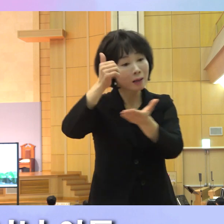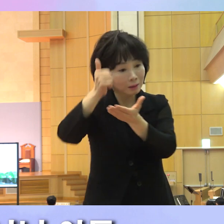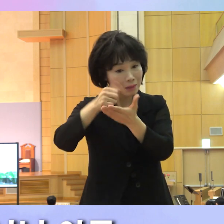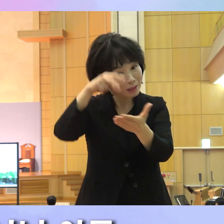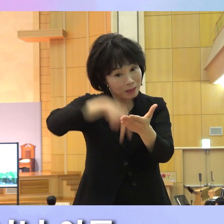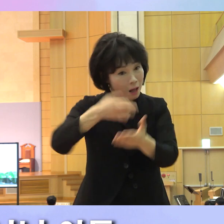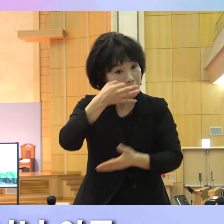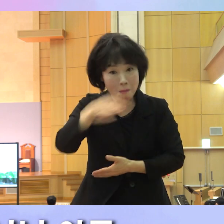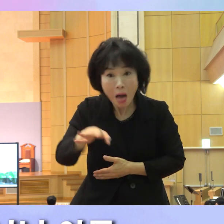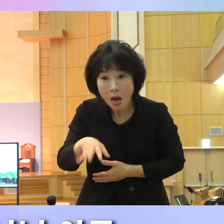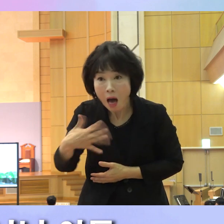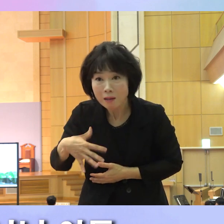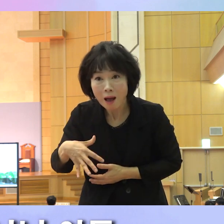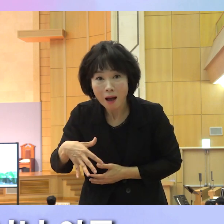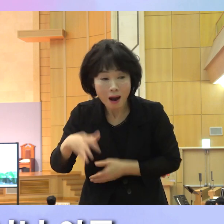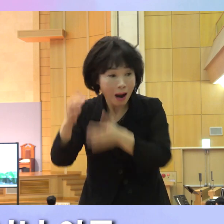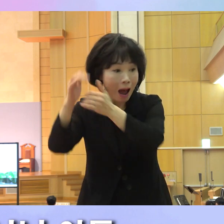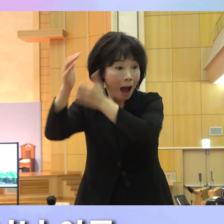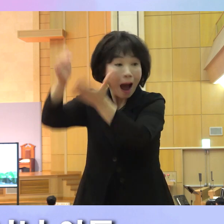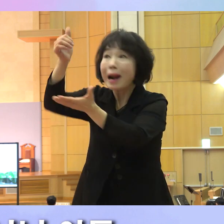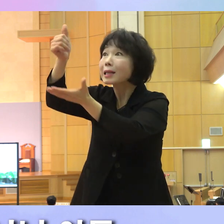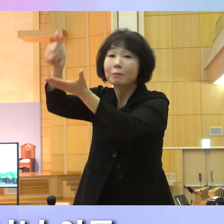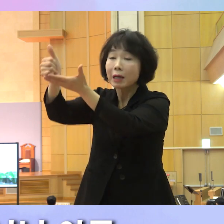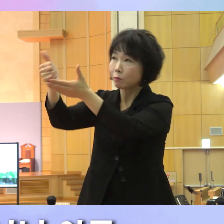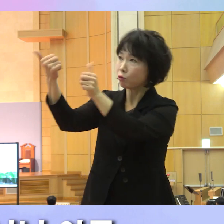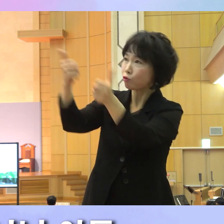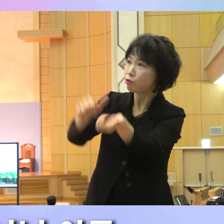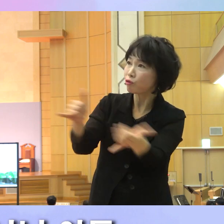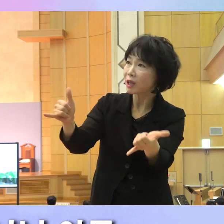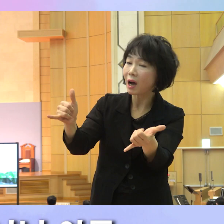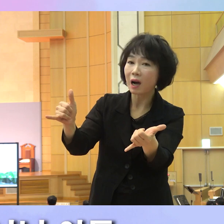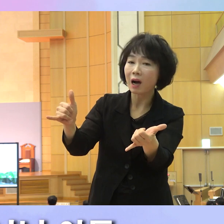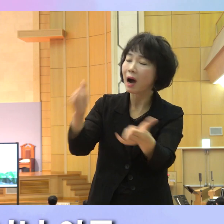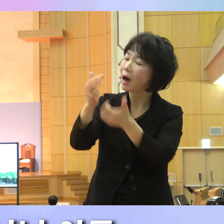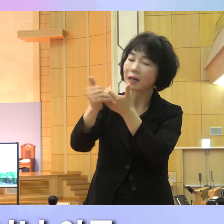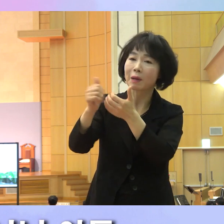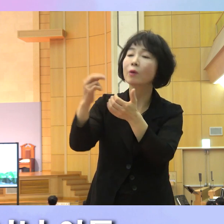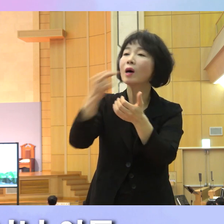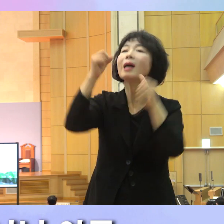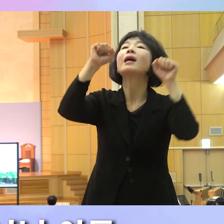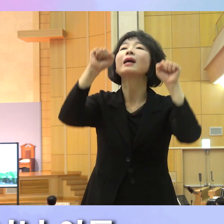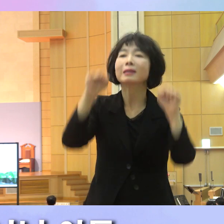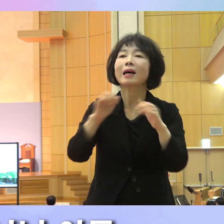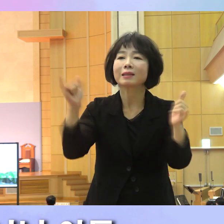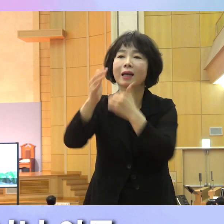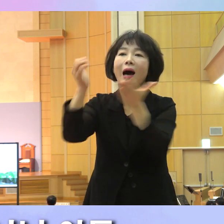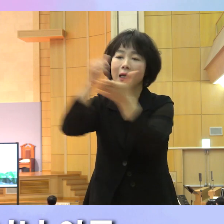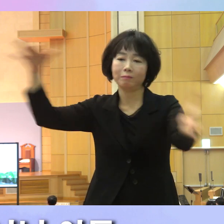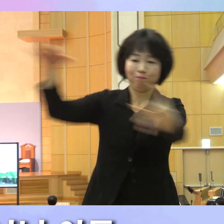하나님은 죽은 자의 하나님이 아니요 산 자의 하나님이시니라.